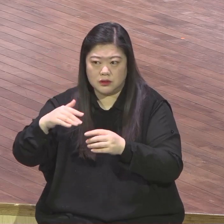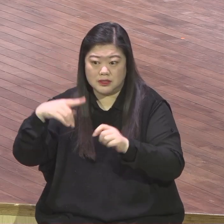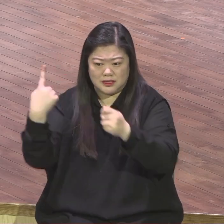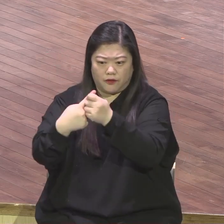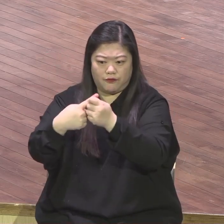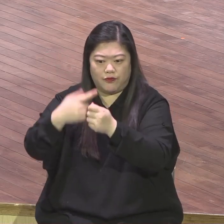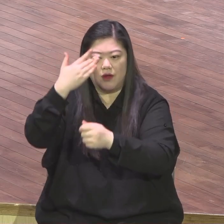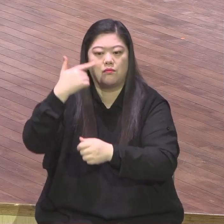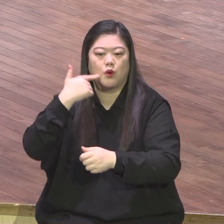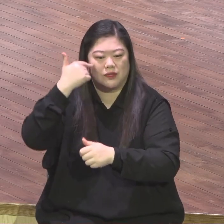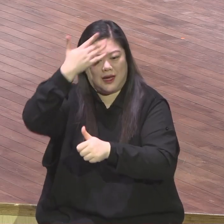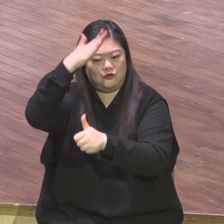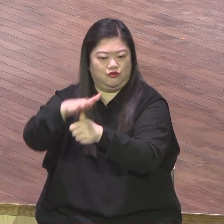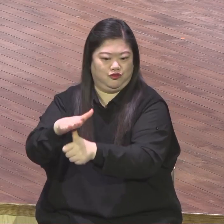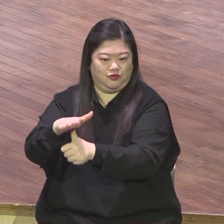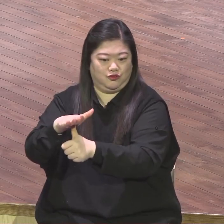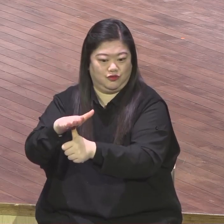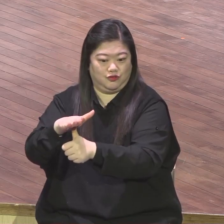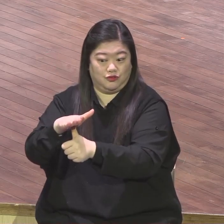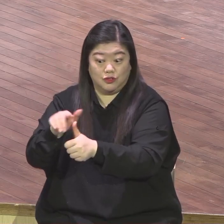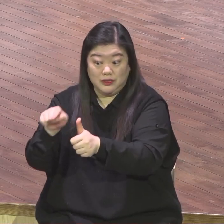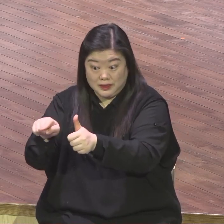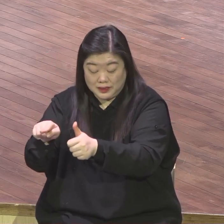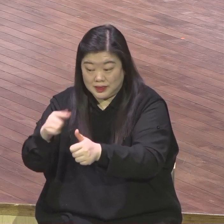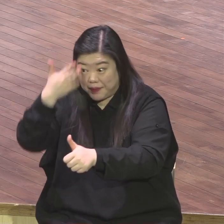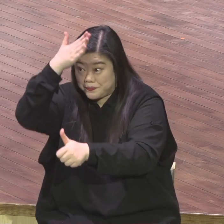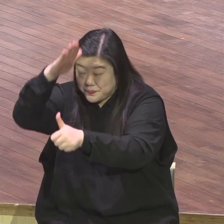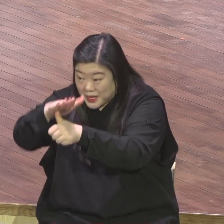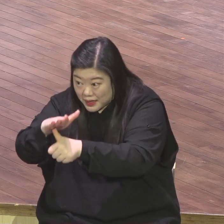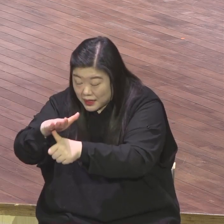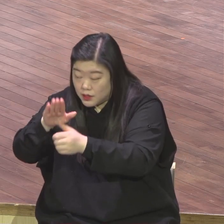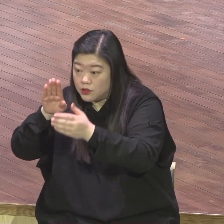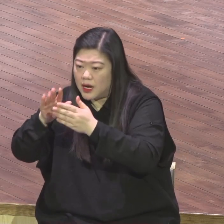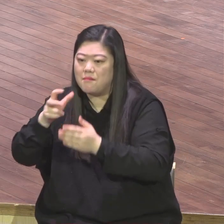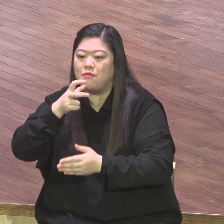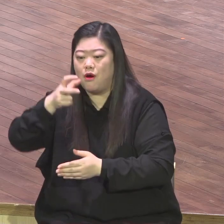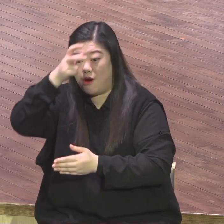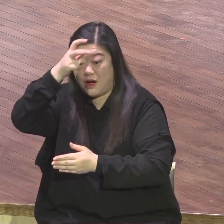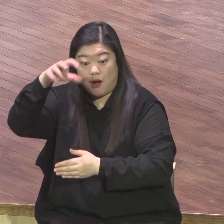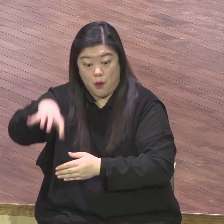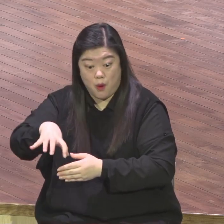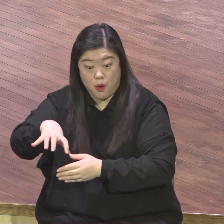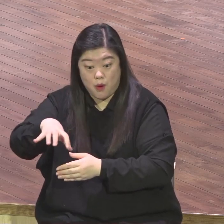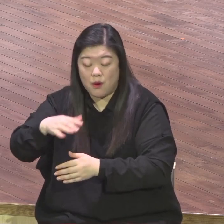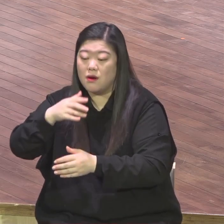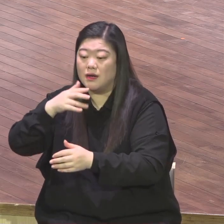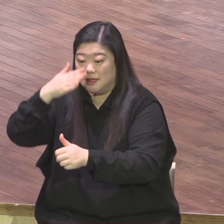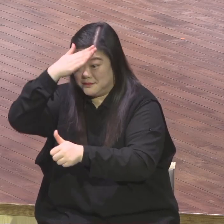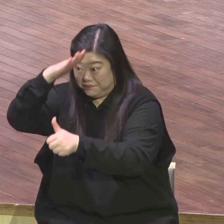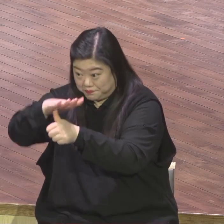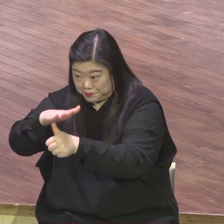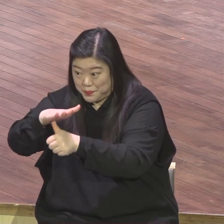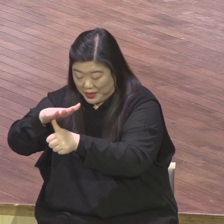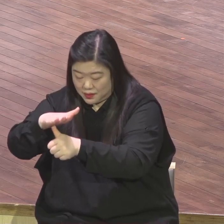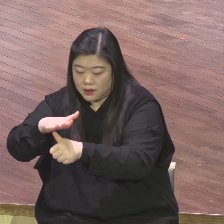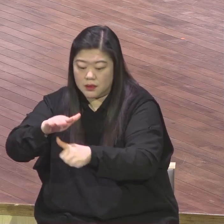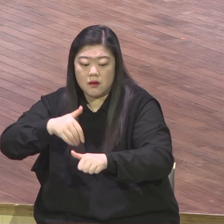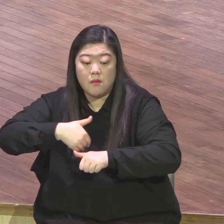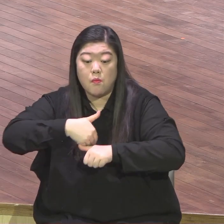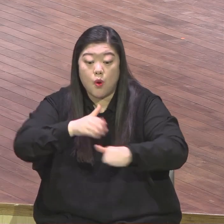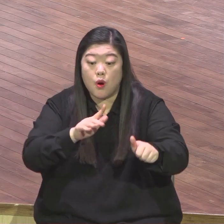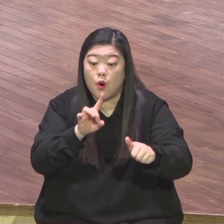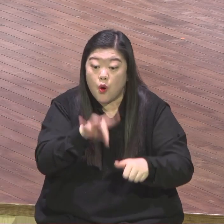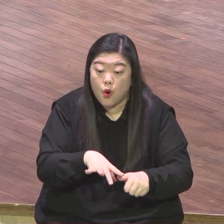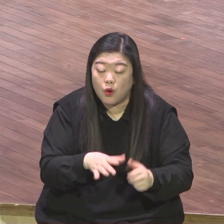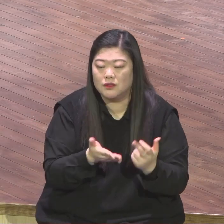해외로 취급했습니다. 그래서 선교사로 파송을 받았어요. 왜냐? 제주도가 그 당시에만 해도 언어가